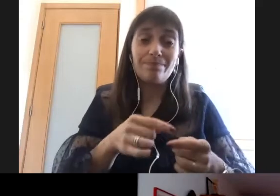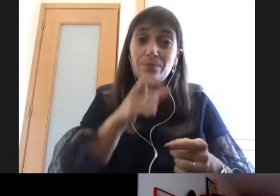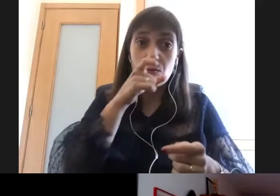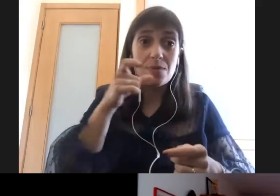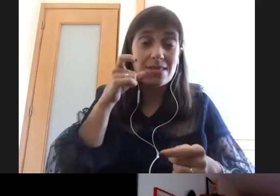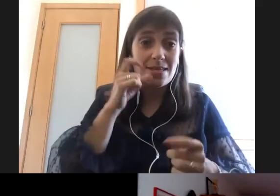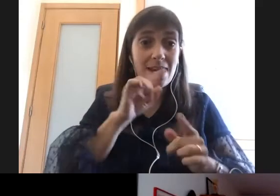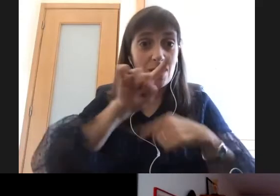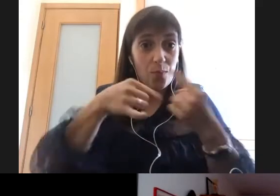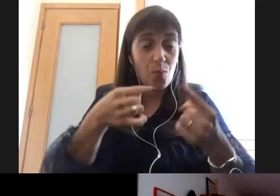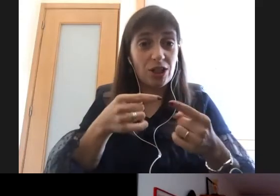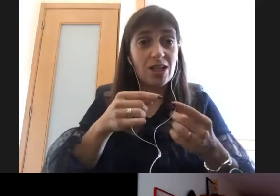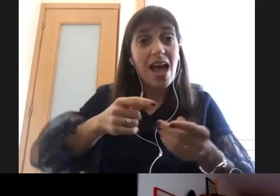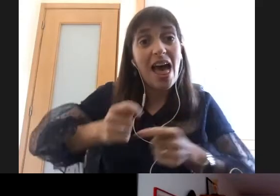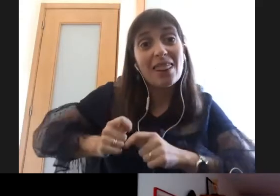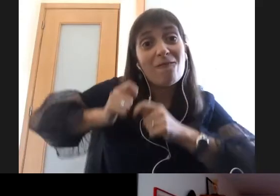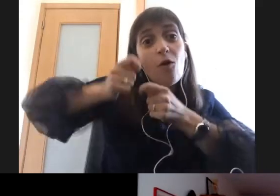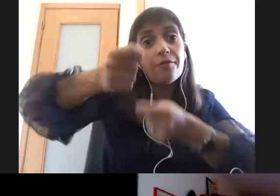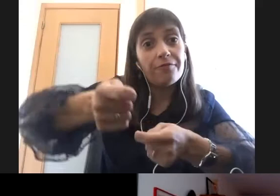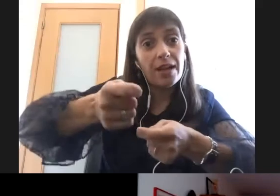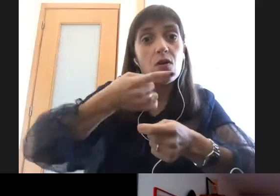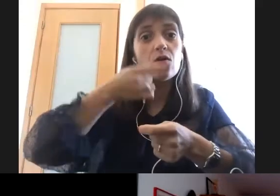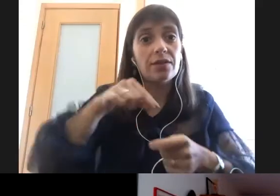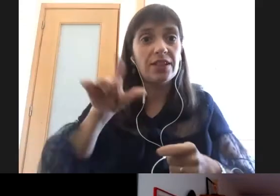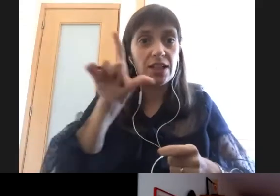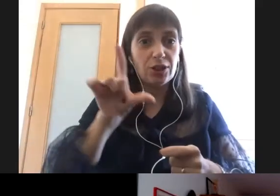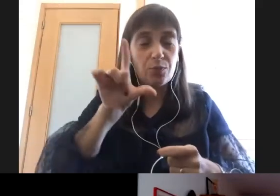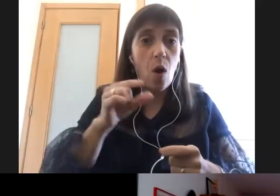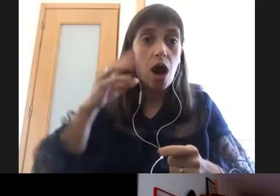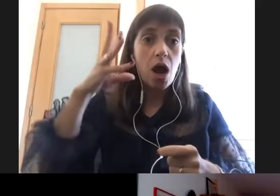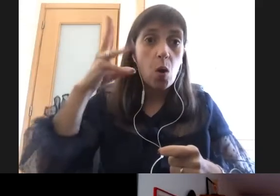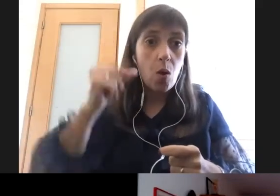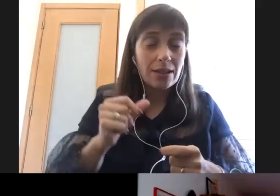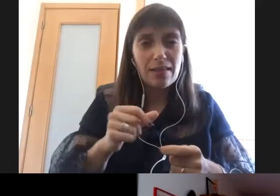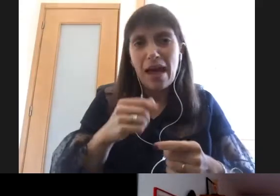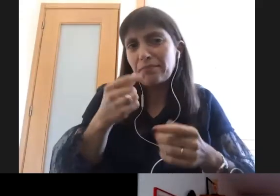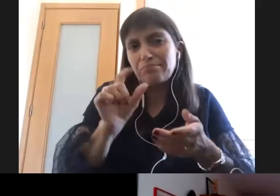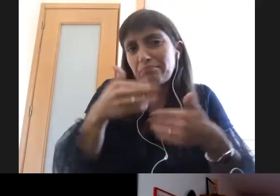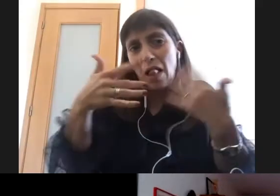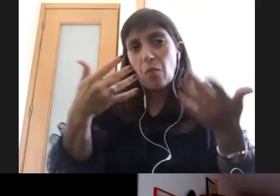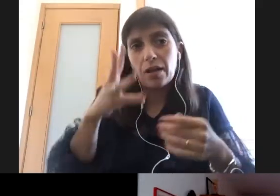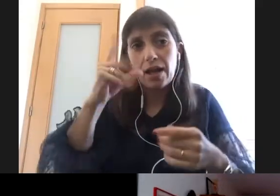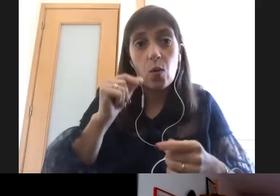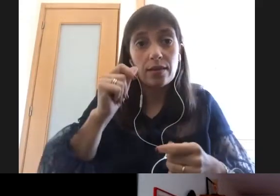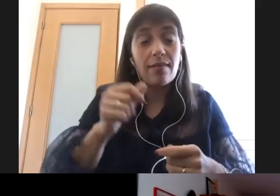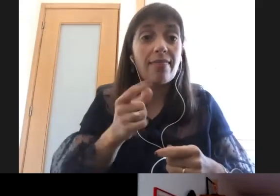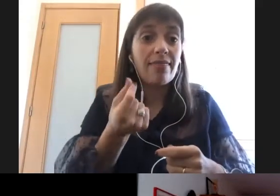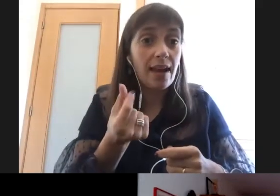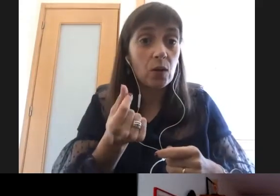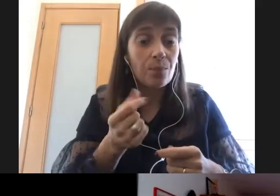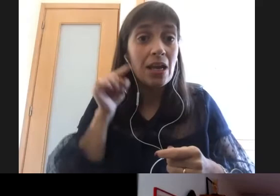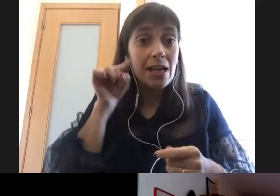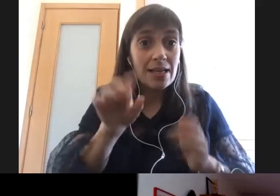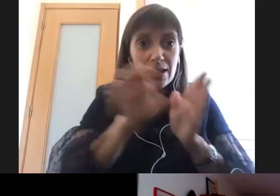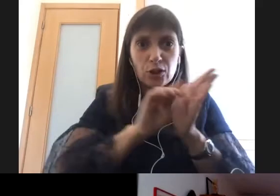devolver à Lisboa uma quantidade X de dinheiro. E esses contratos sempre foram